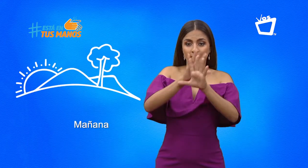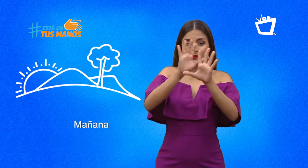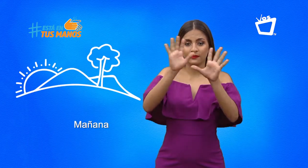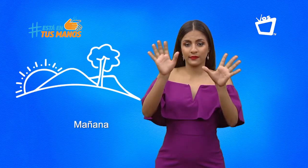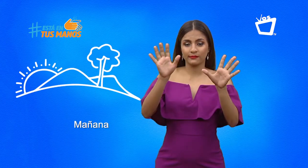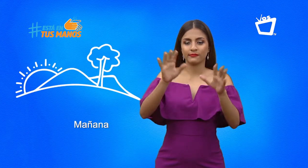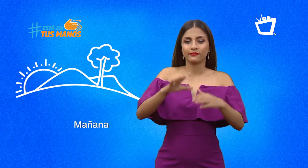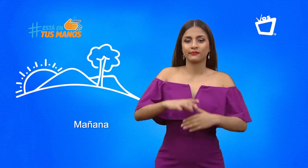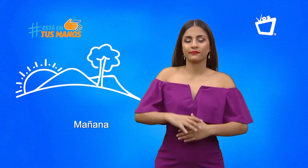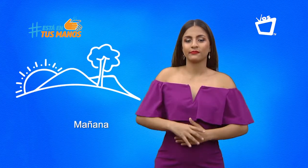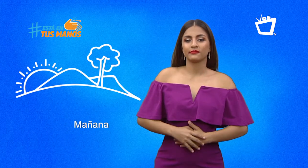mañana